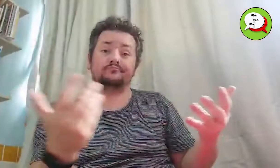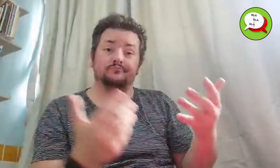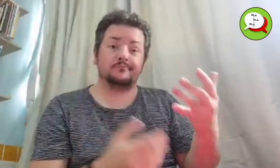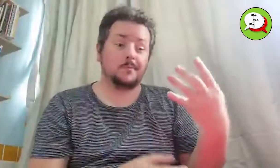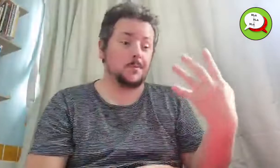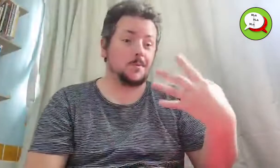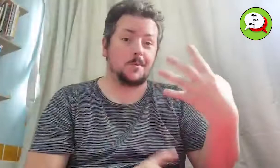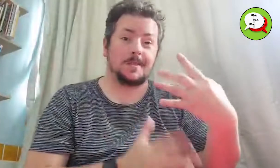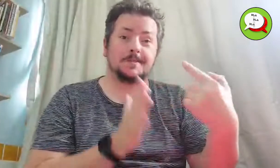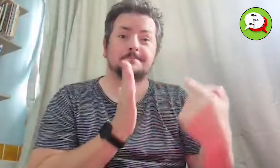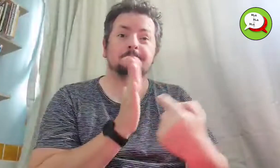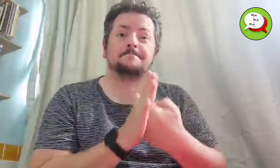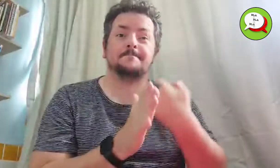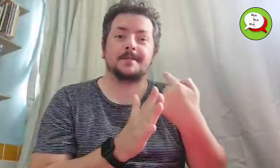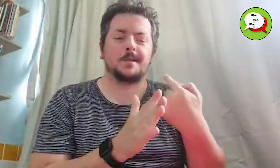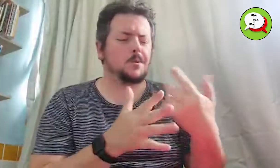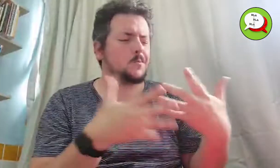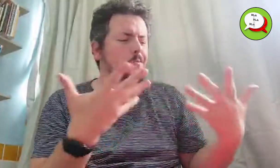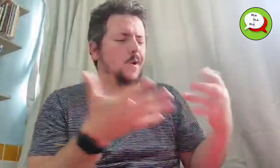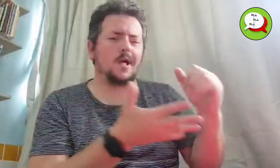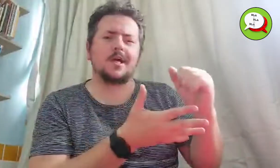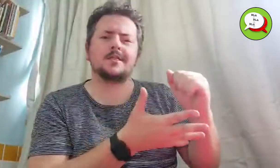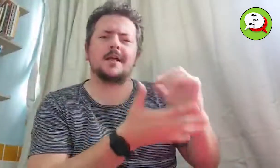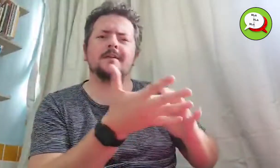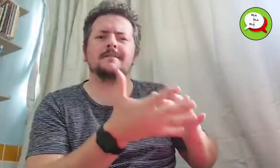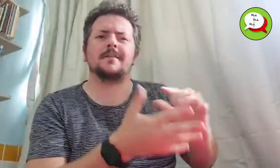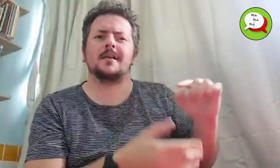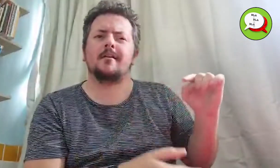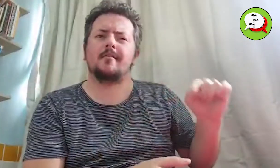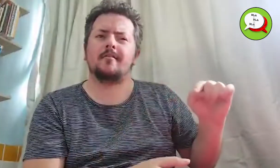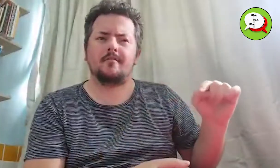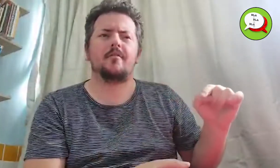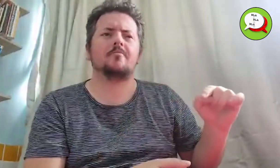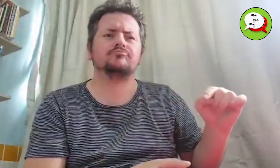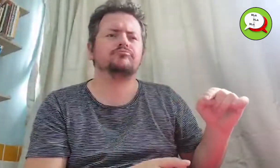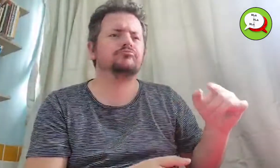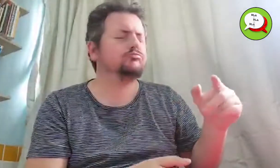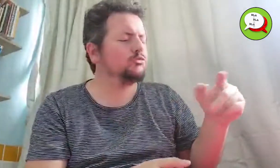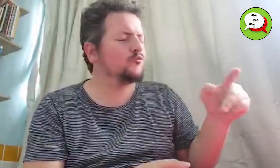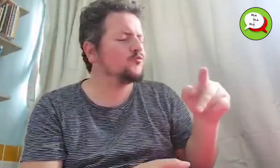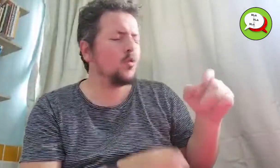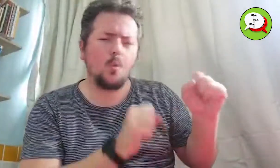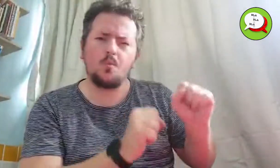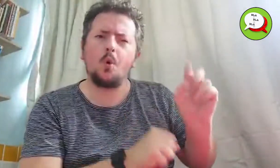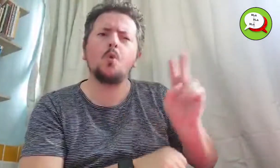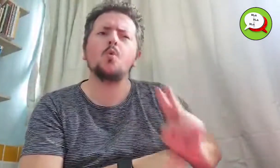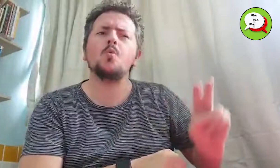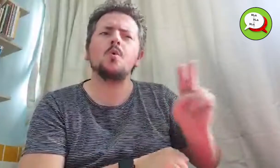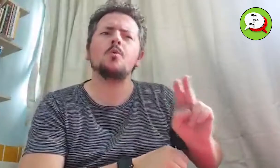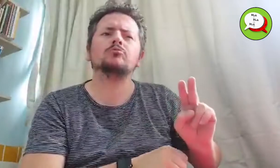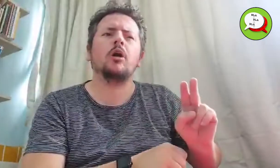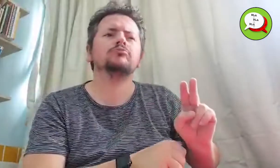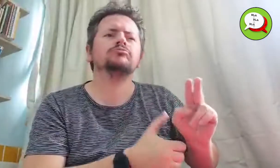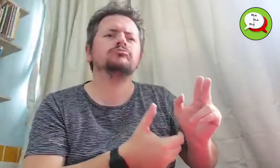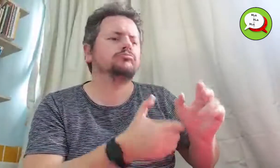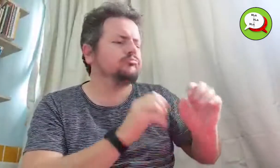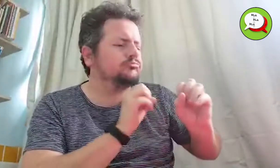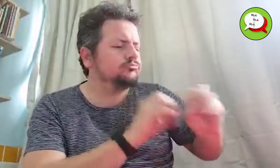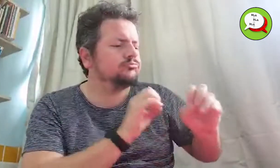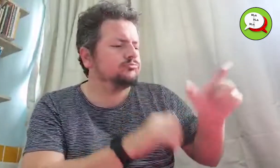Bom, sobre a pergunta relacionada às atividades que os professores podem utilizar para ensinar os